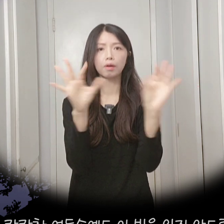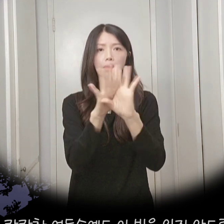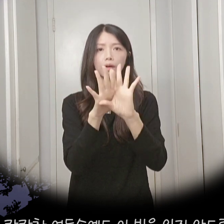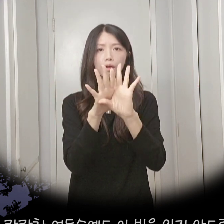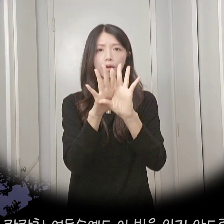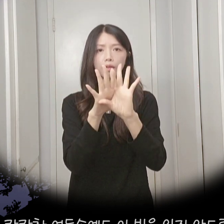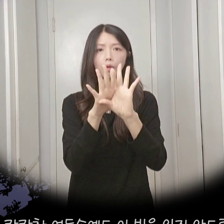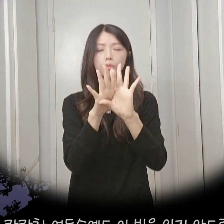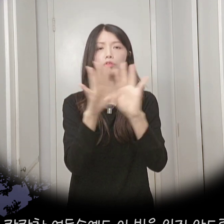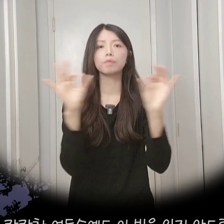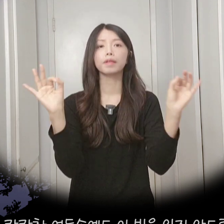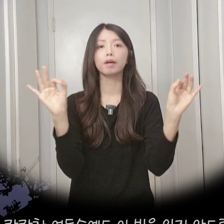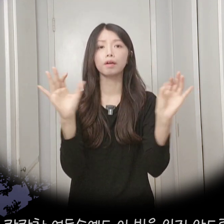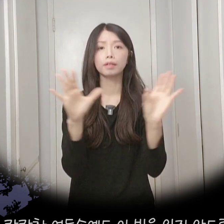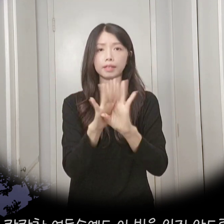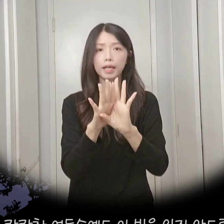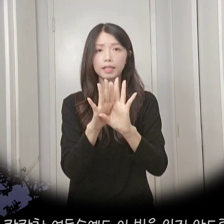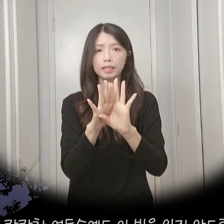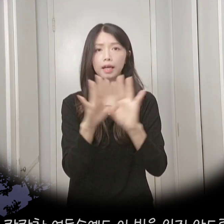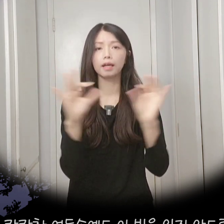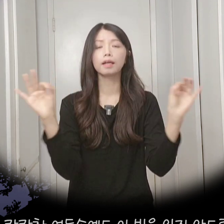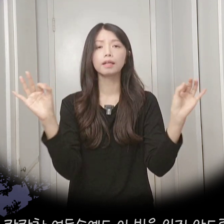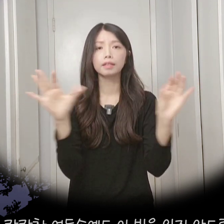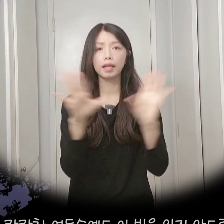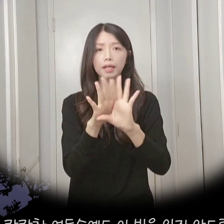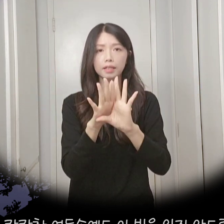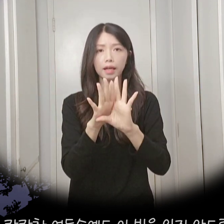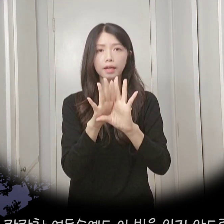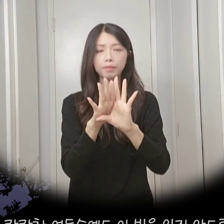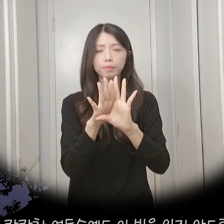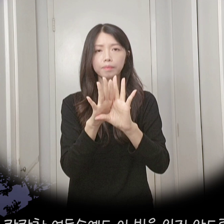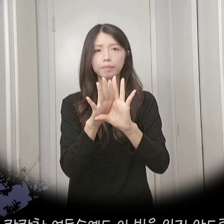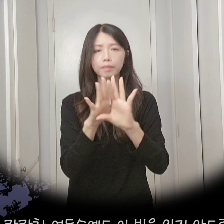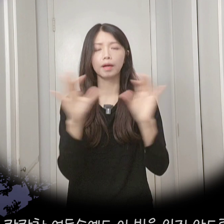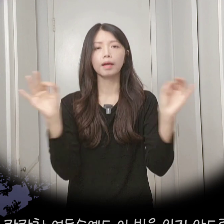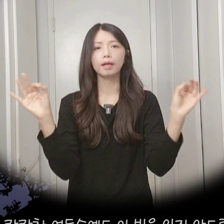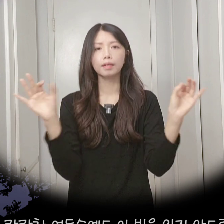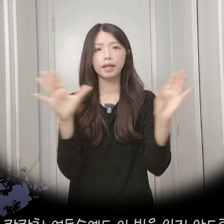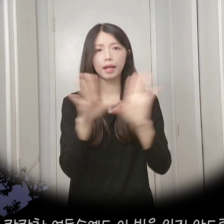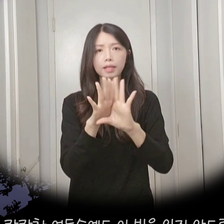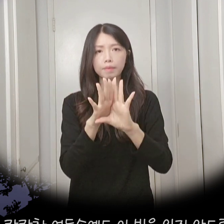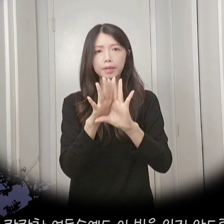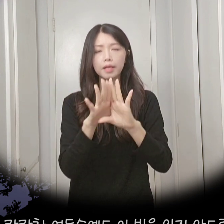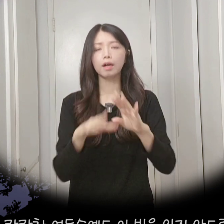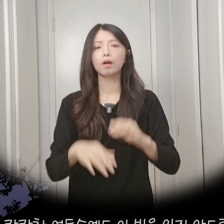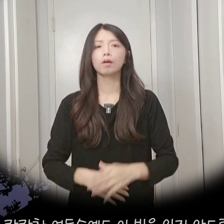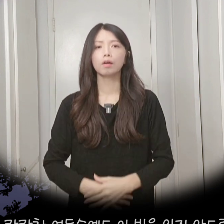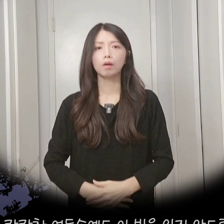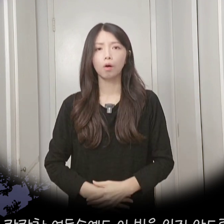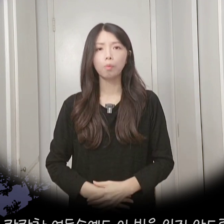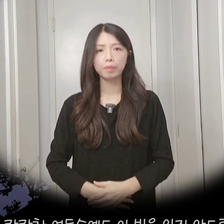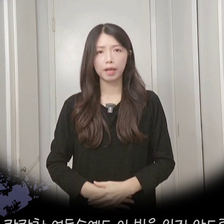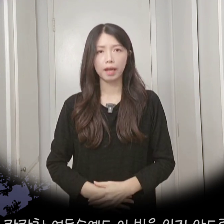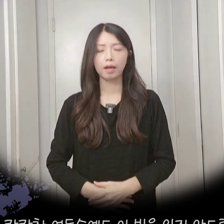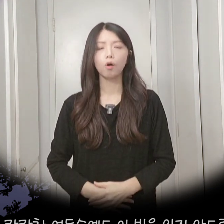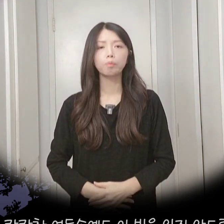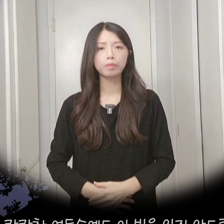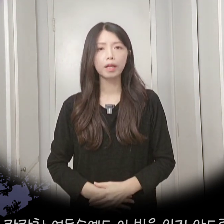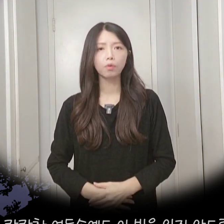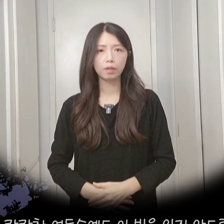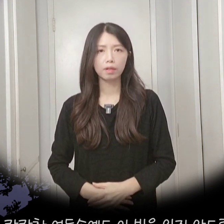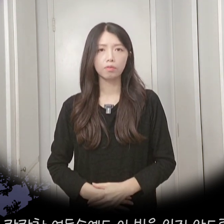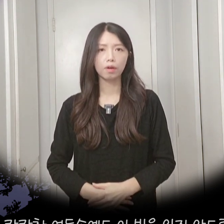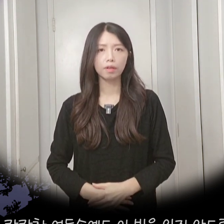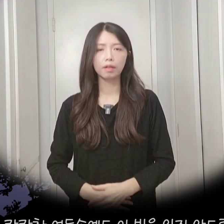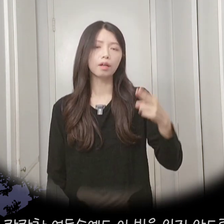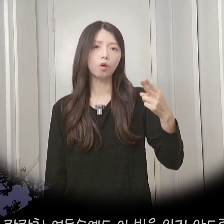풀어주시면서 겹쳐주시면 돼요. 사라지다, 사라지다. 사라짐이 없게.